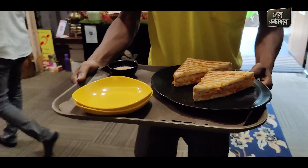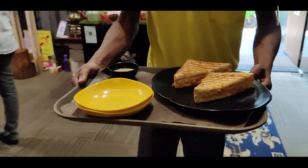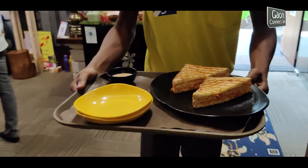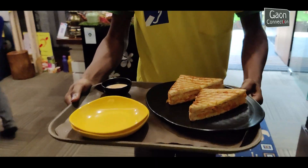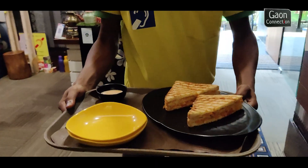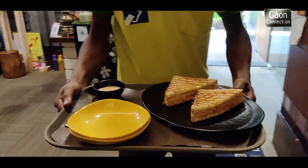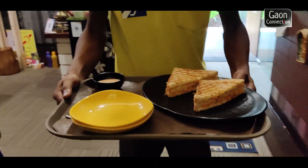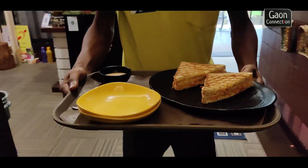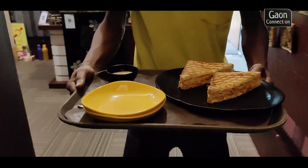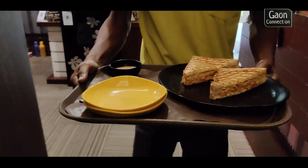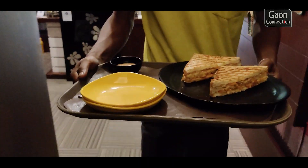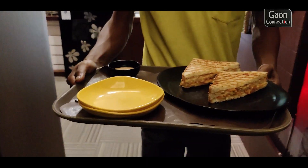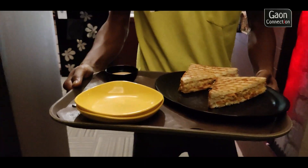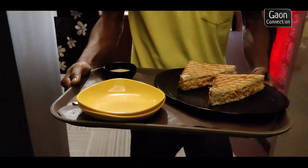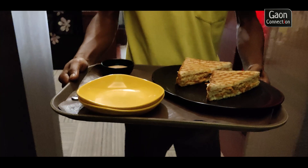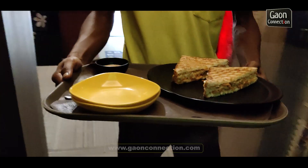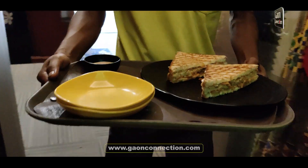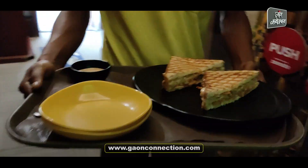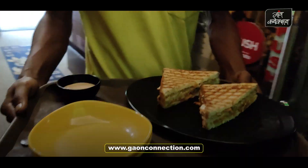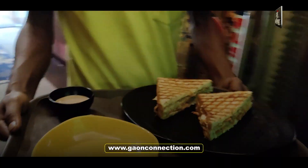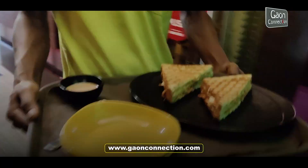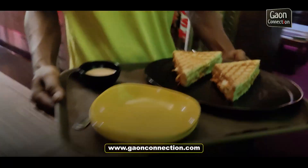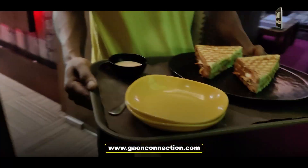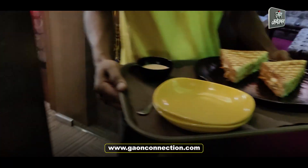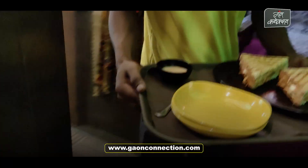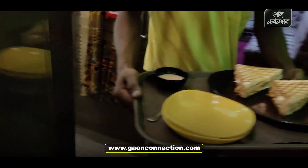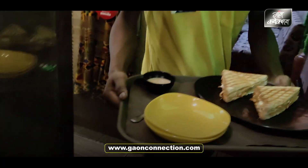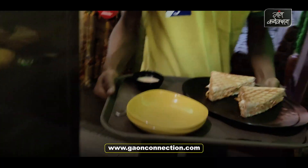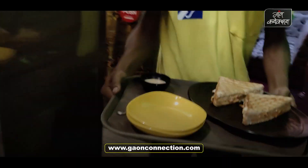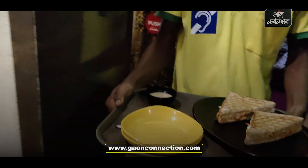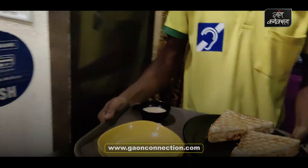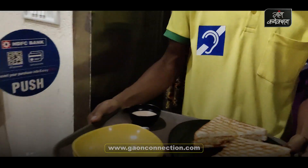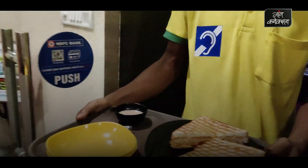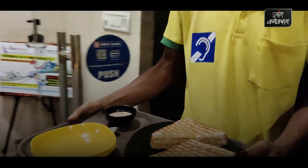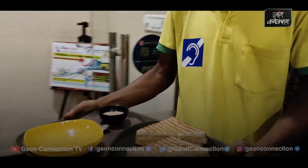तो प्लीज़ आप हमें बताएं कि हमारी इस जगह ये कमी रहे, हम उसको सुधारेंगे, सीखेंगे, आगे बढ़ेंगे।